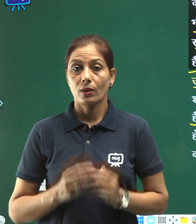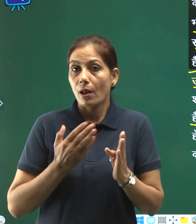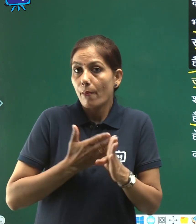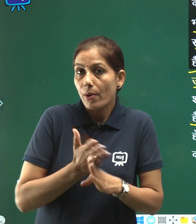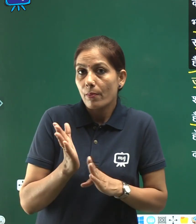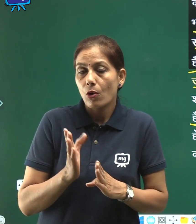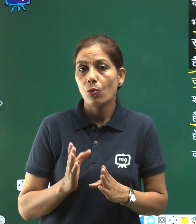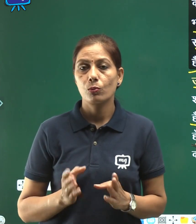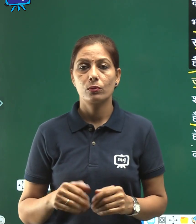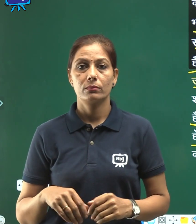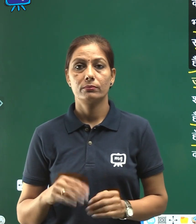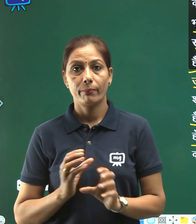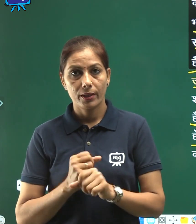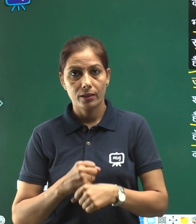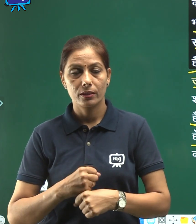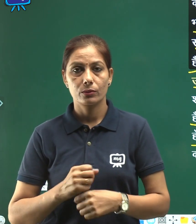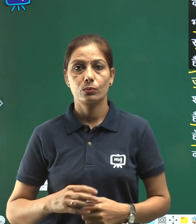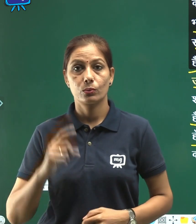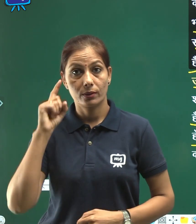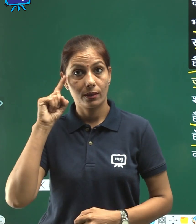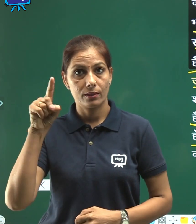प्रभावपूर्ण बनाने हेतु